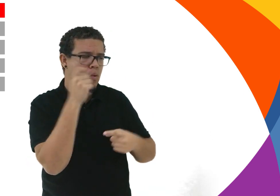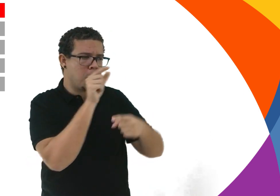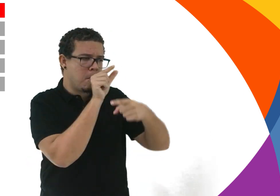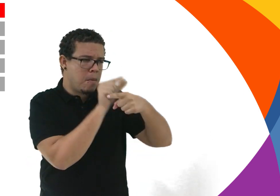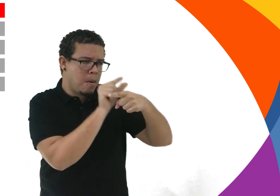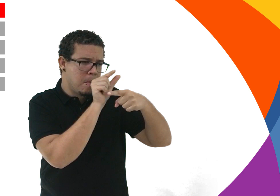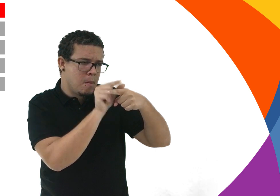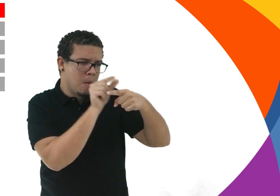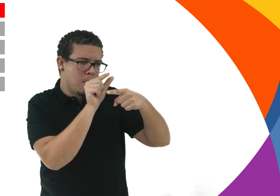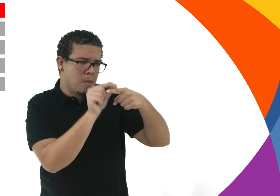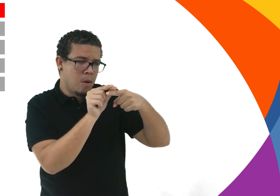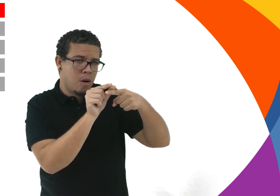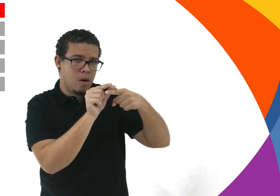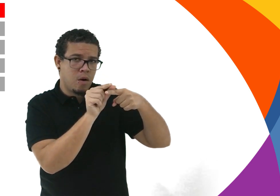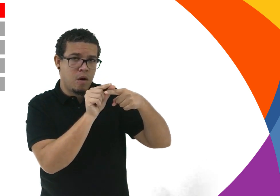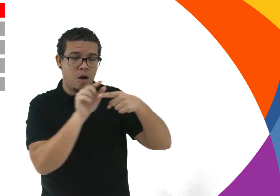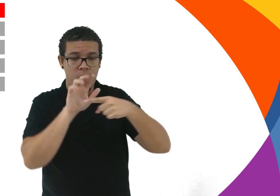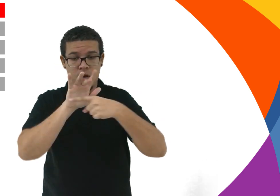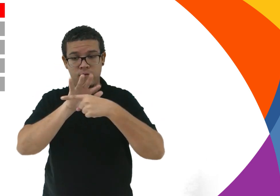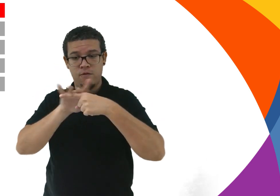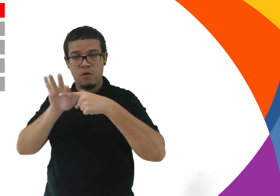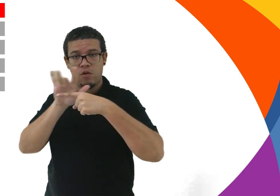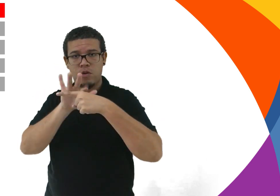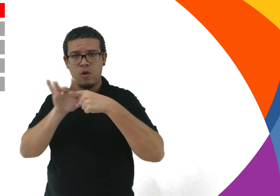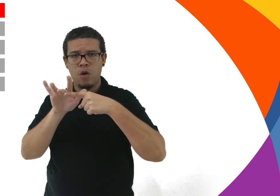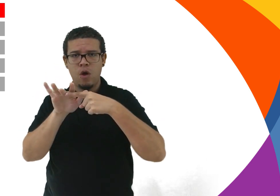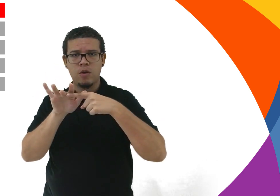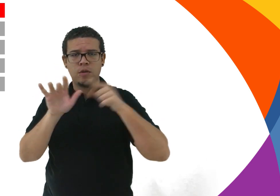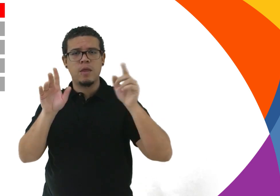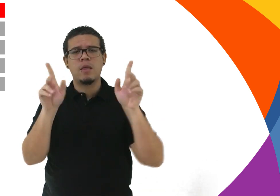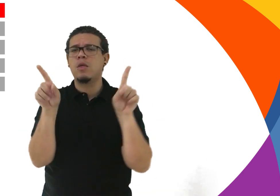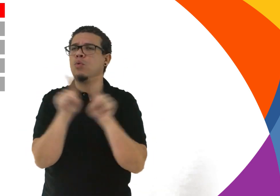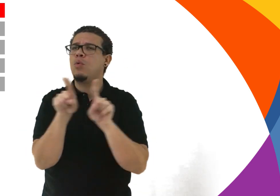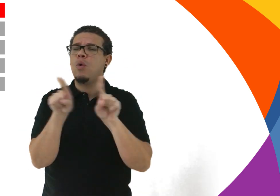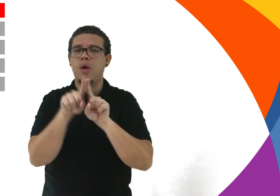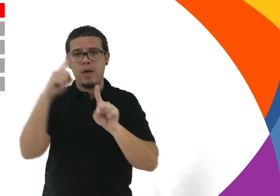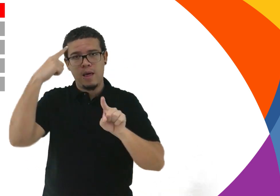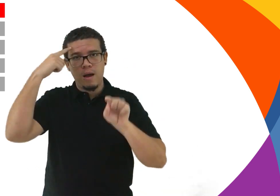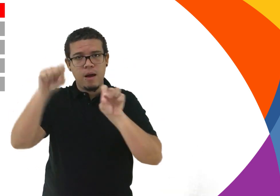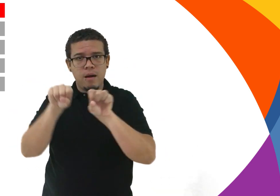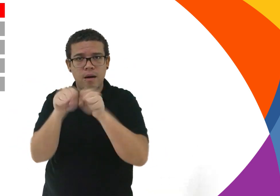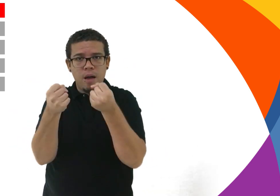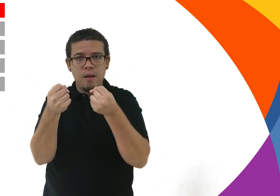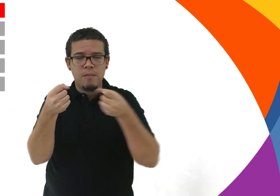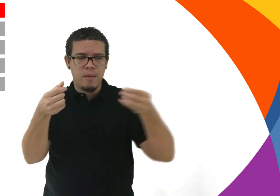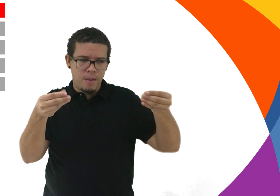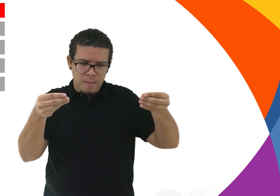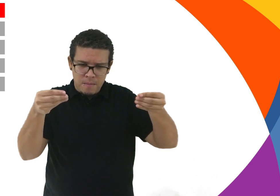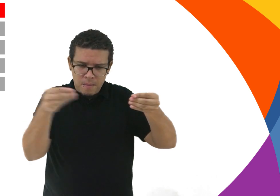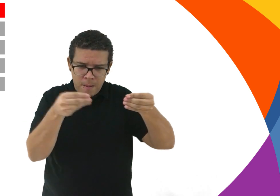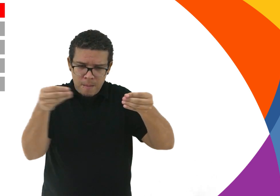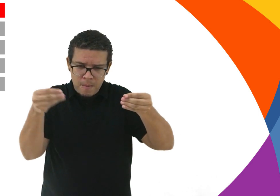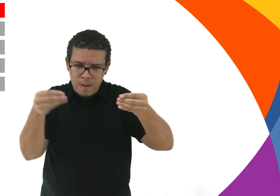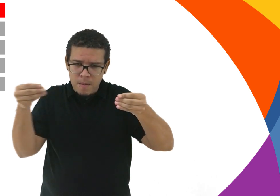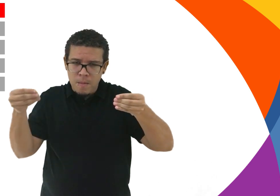das letras separadamente. Já a fonologia é como se eu quebrasse essas letras e